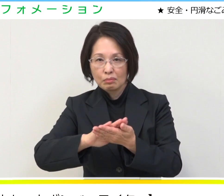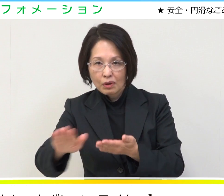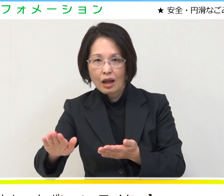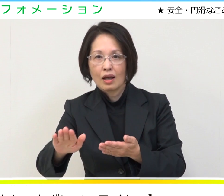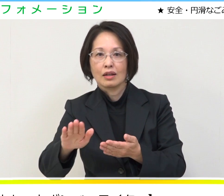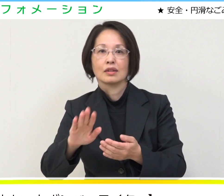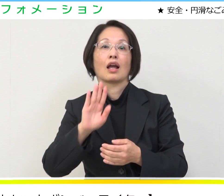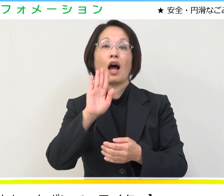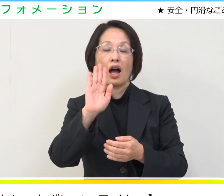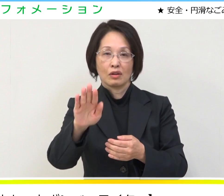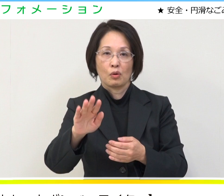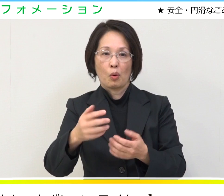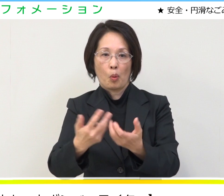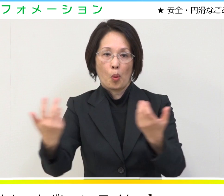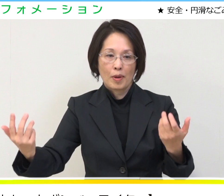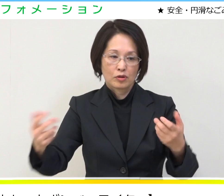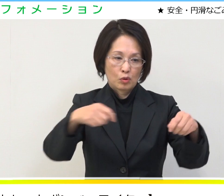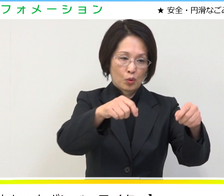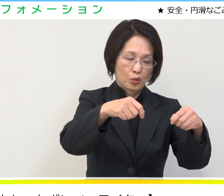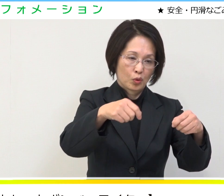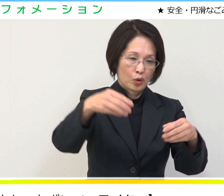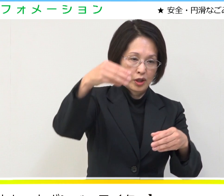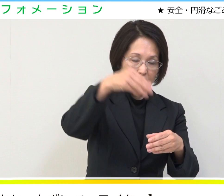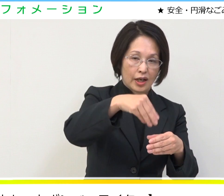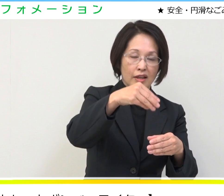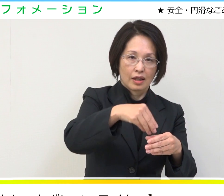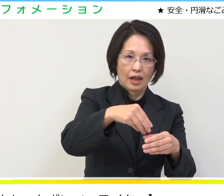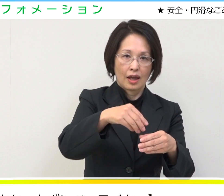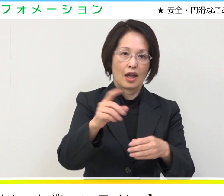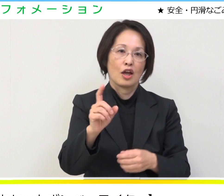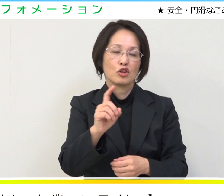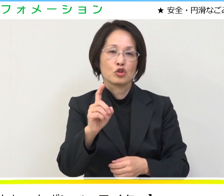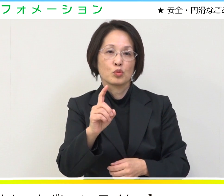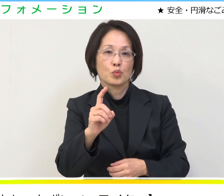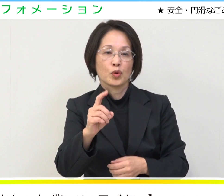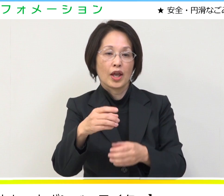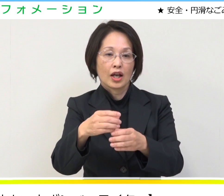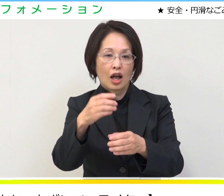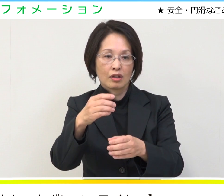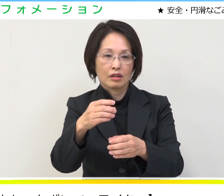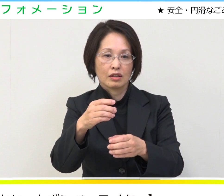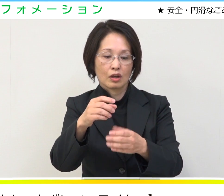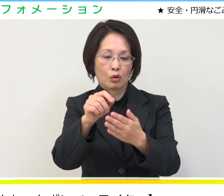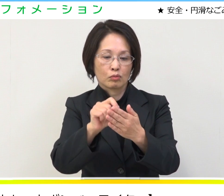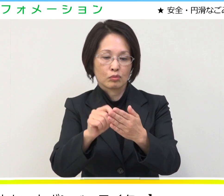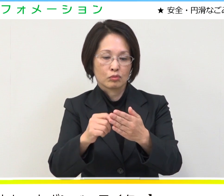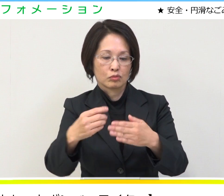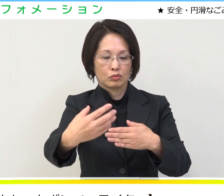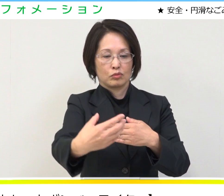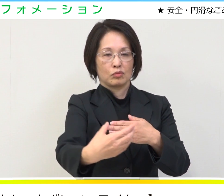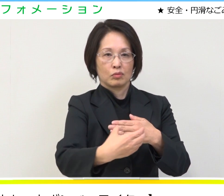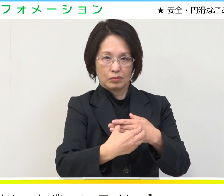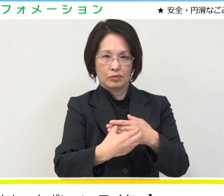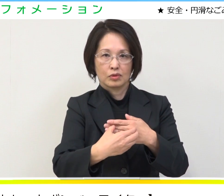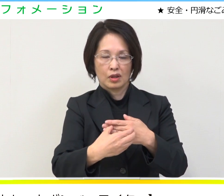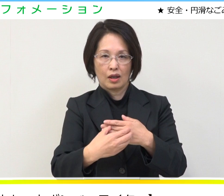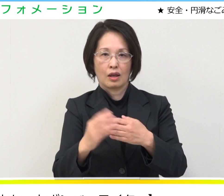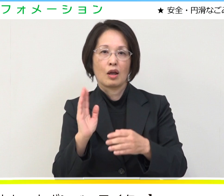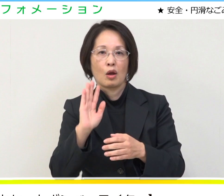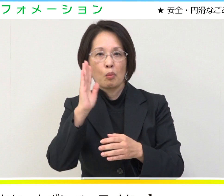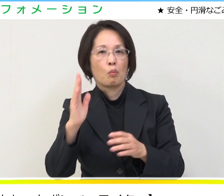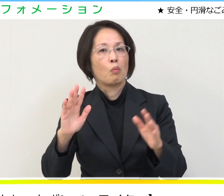別の袋に入れてスプレー缶などと表示し不燃ごみとして出して